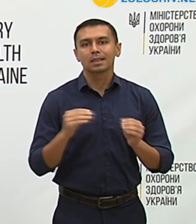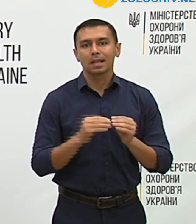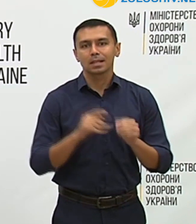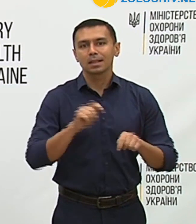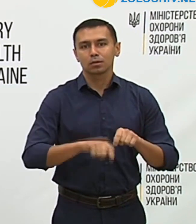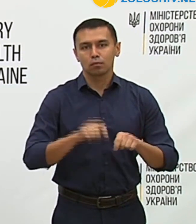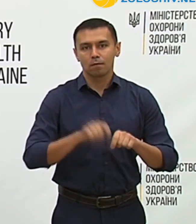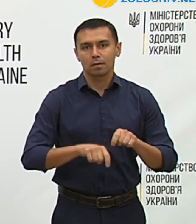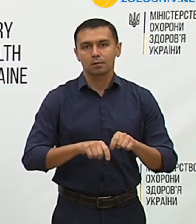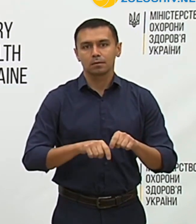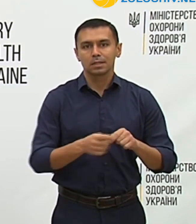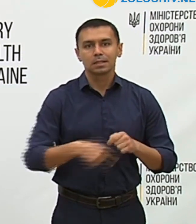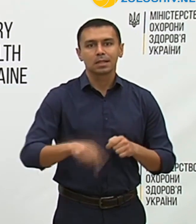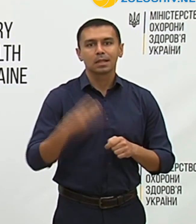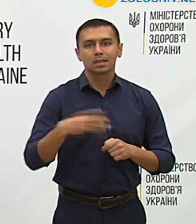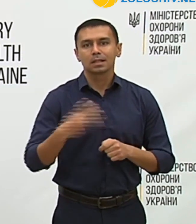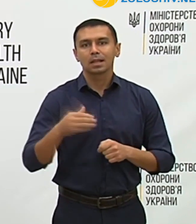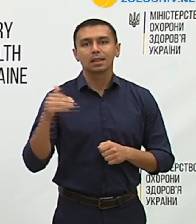56710 тестувань. Із них